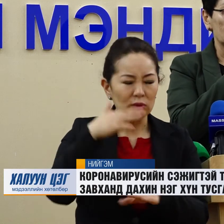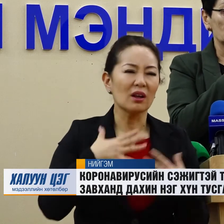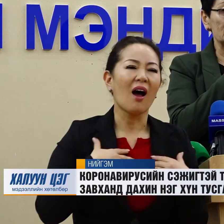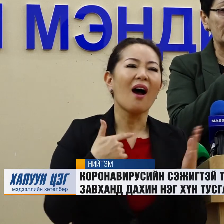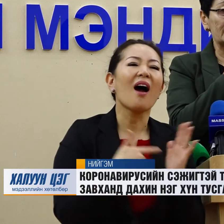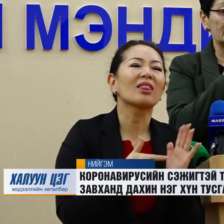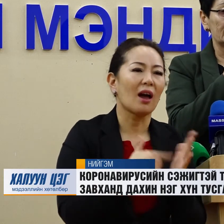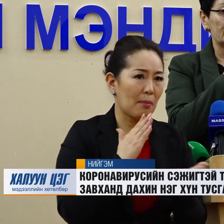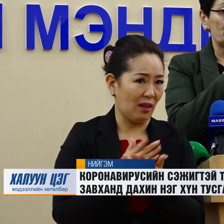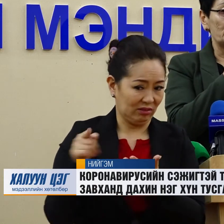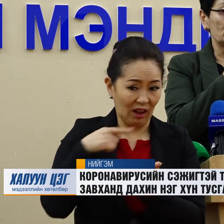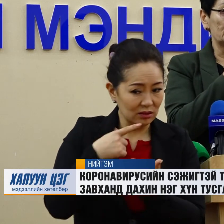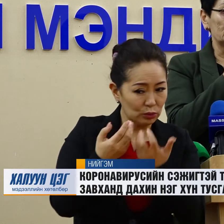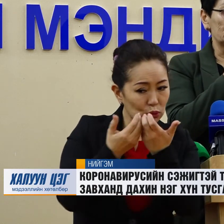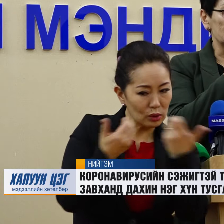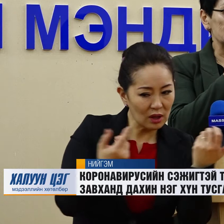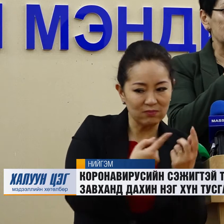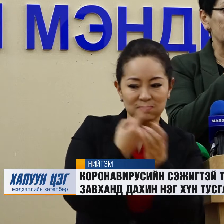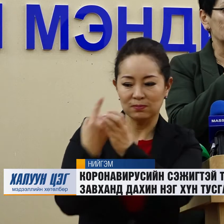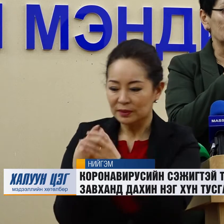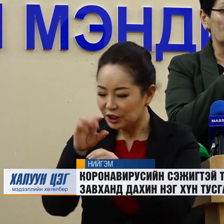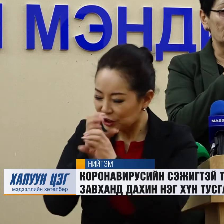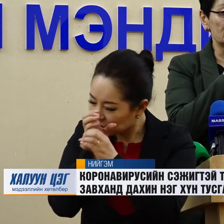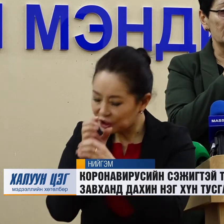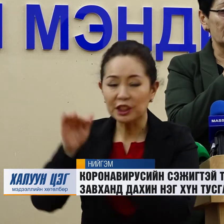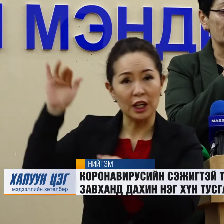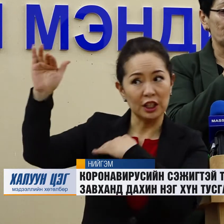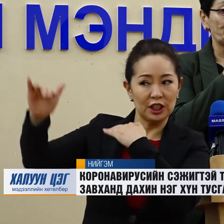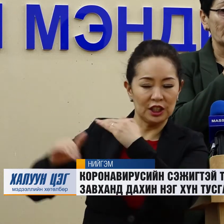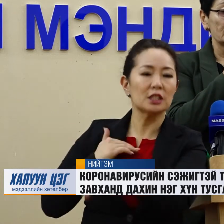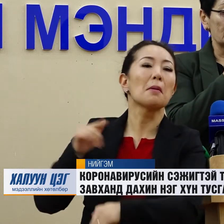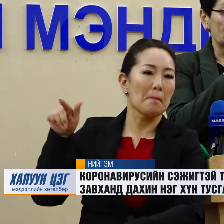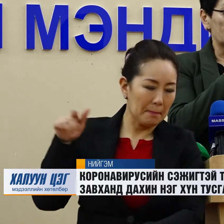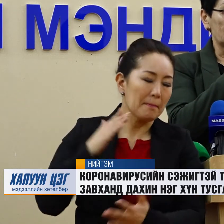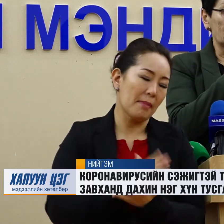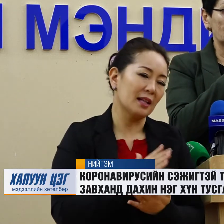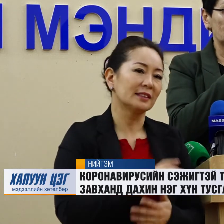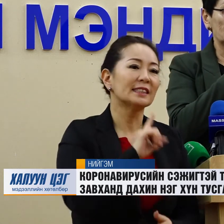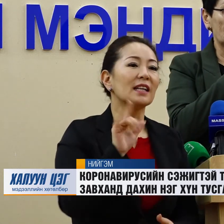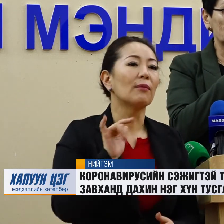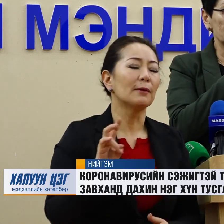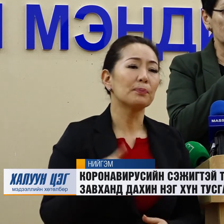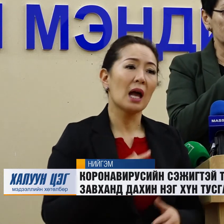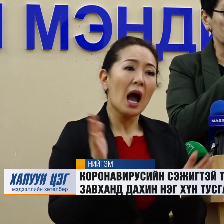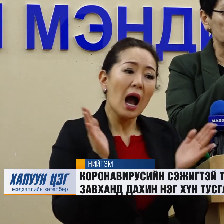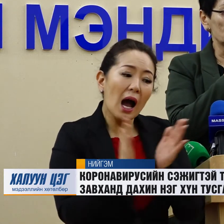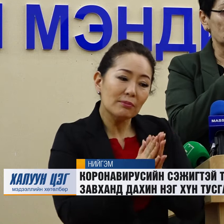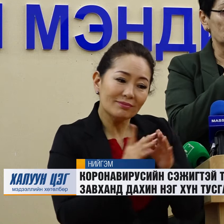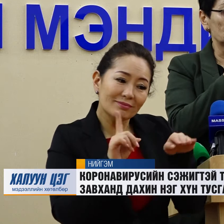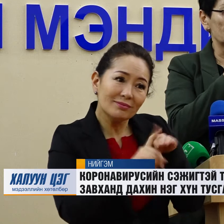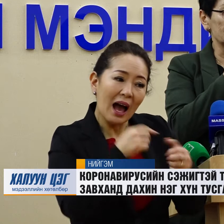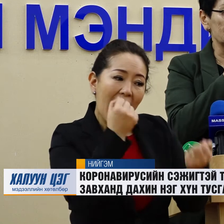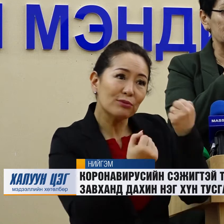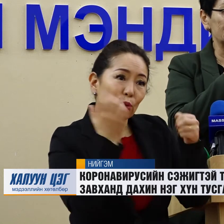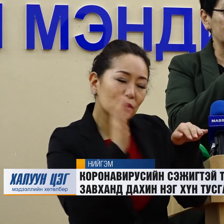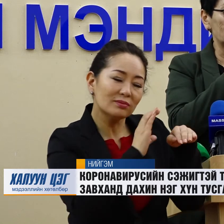Тэгээ тусгаарлаад бид бол шинжилгээ нь одоо ирж байна. За хамт одоо автобусанд явсан 40 гаруй